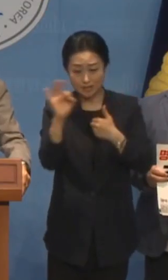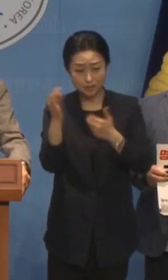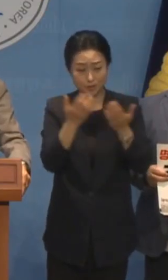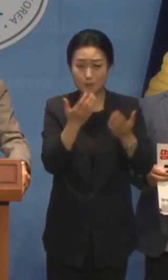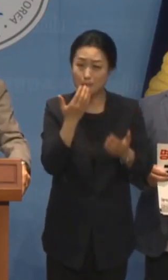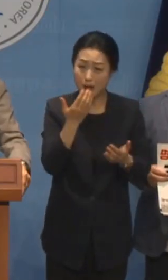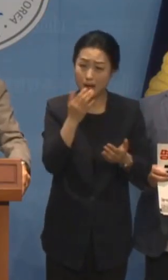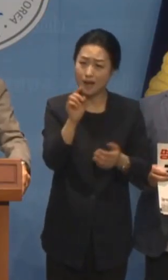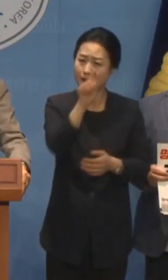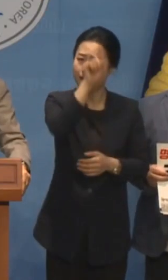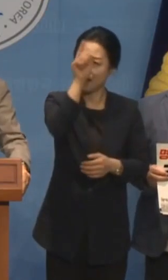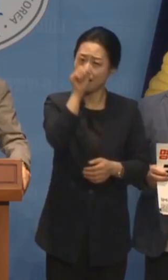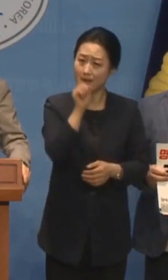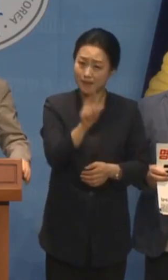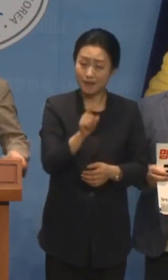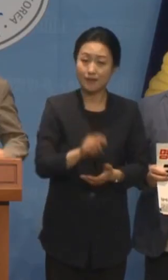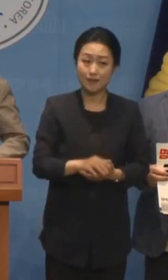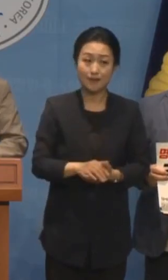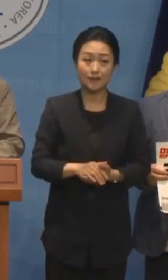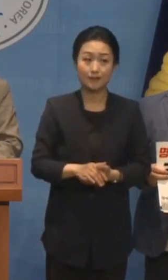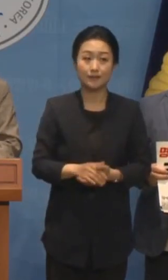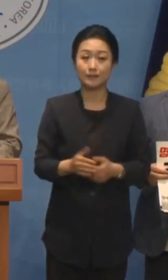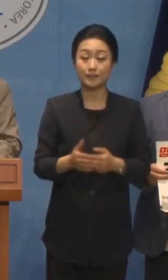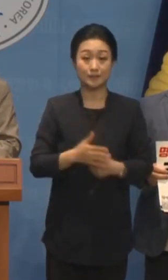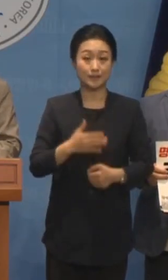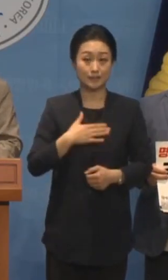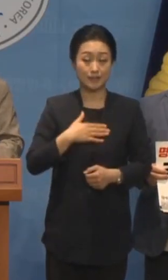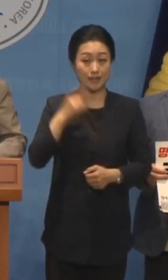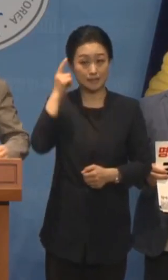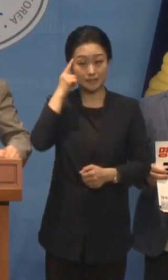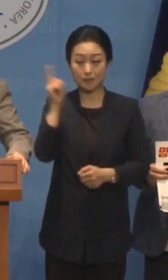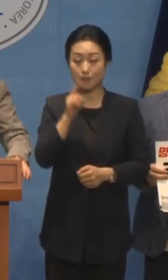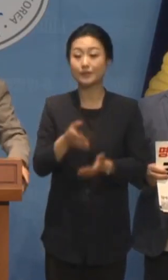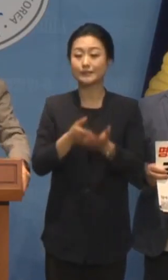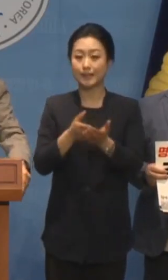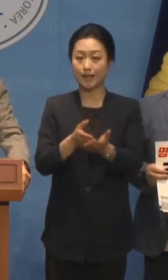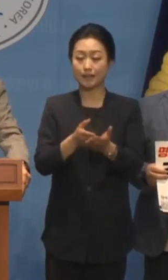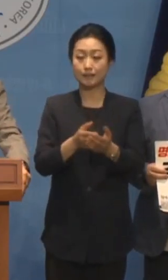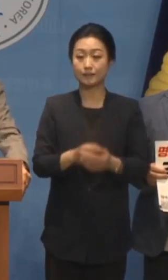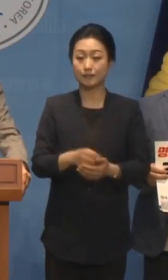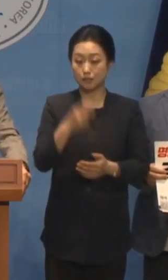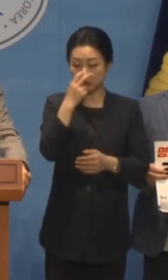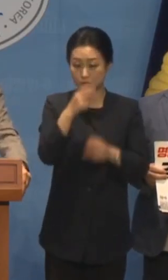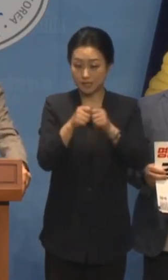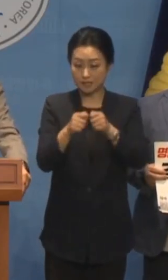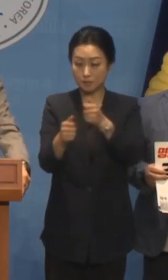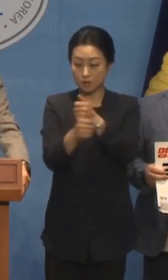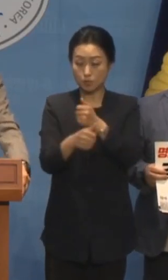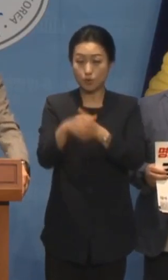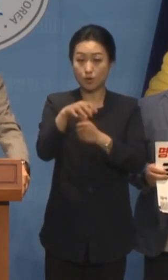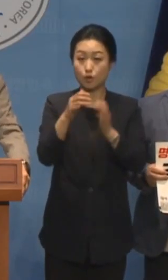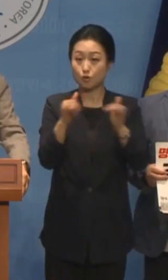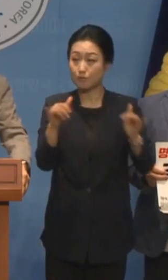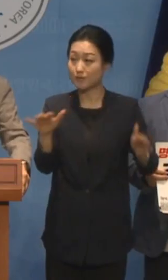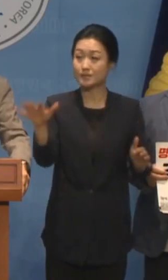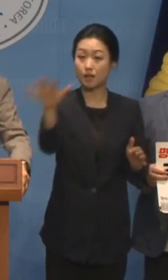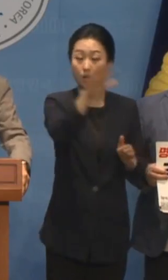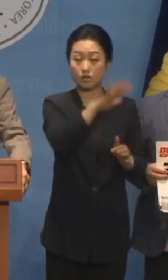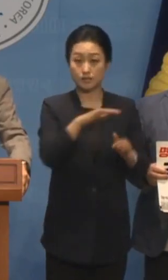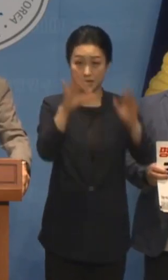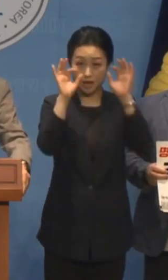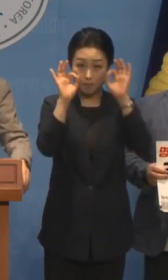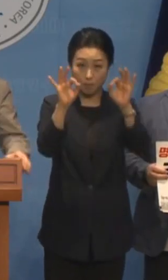대해서도 매우 의문입니다. 그렇기 때문에 저는 제안을 드립니다. 이번 수심위는 전 국민이 보는